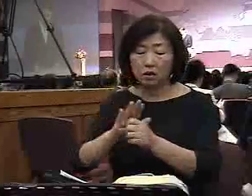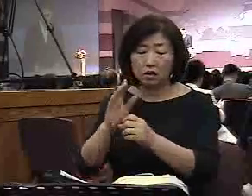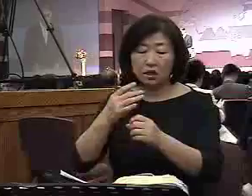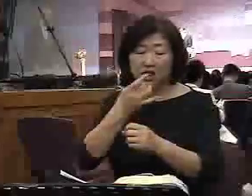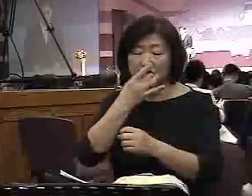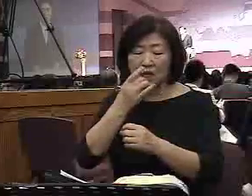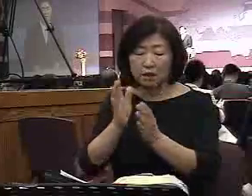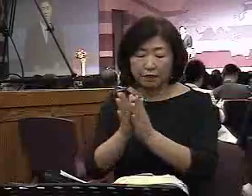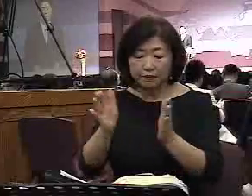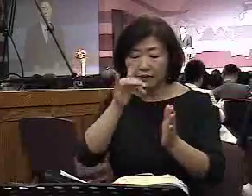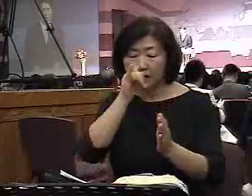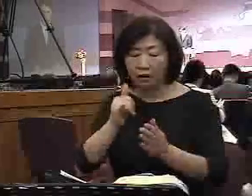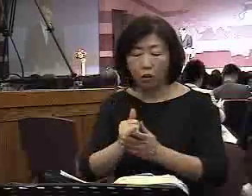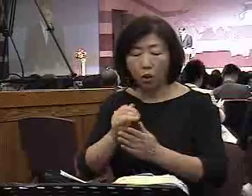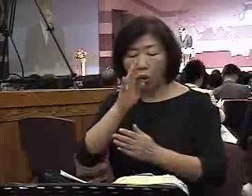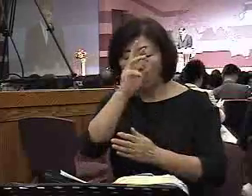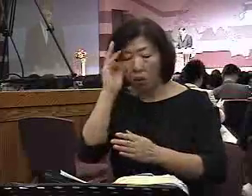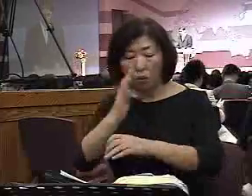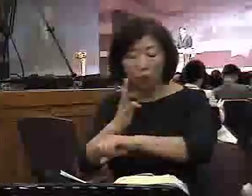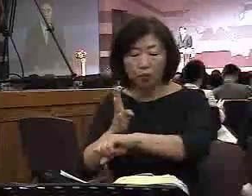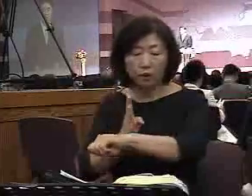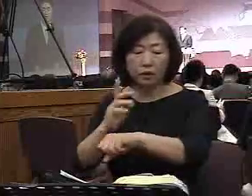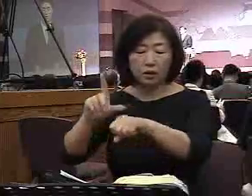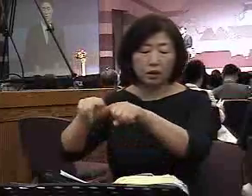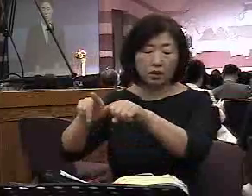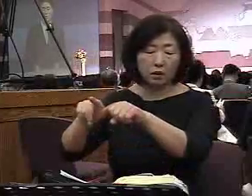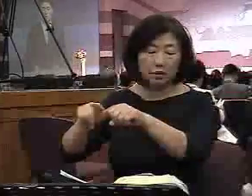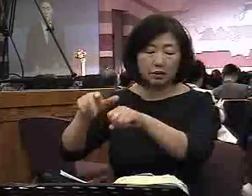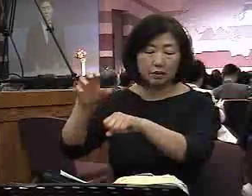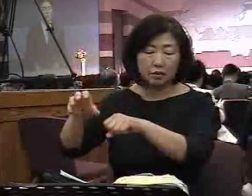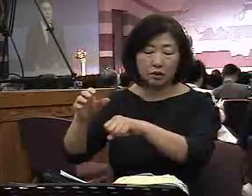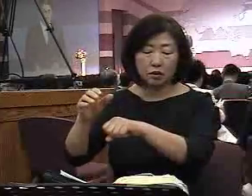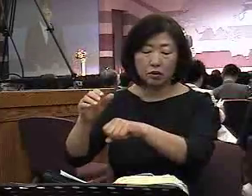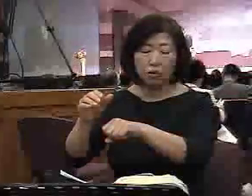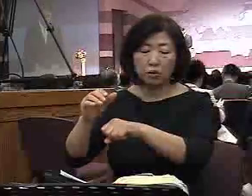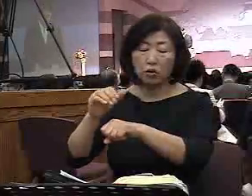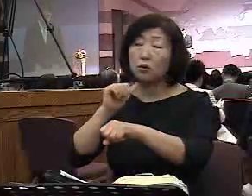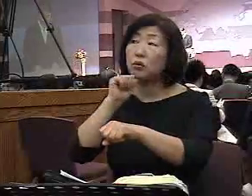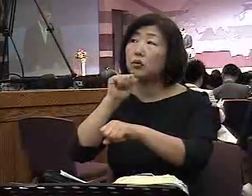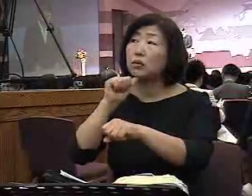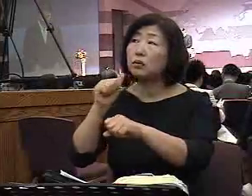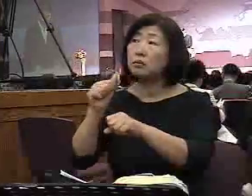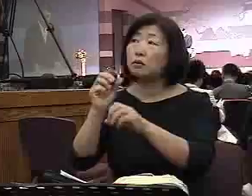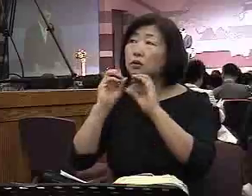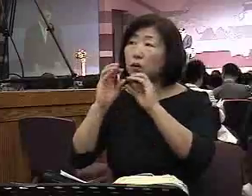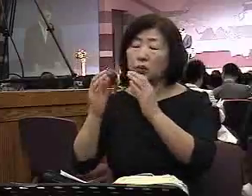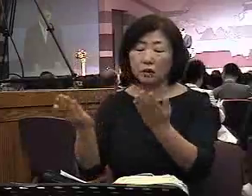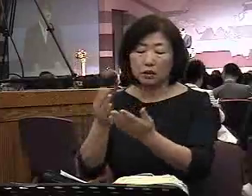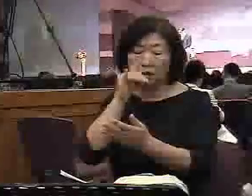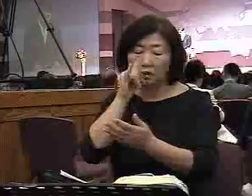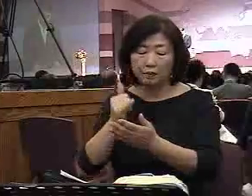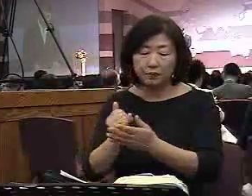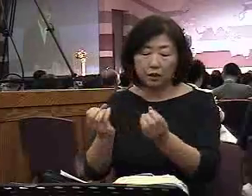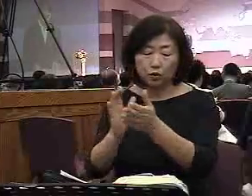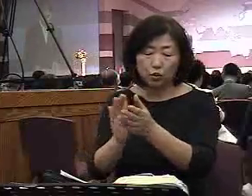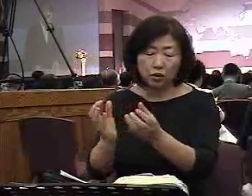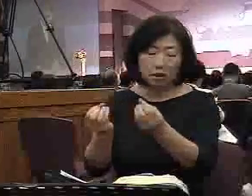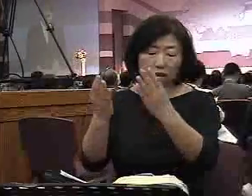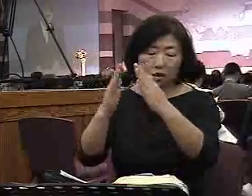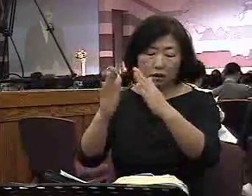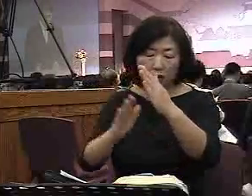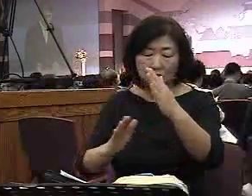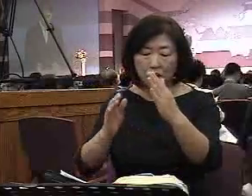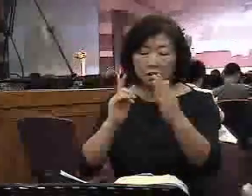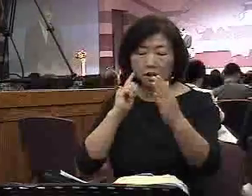진행되고 있고요. 오늘 오후 4시에 부에나팍 지역에서 홈리스 선교사역 있습니다. 축하드릴 가정이 있습니다.